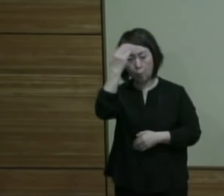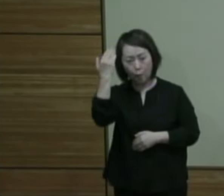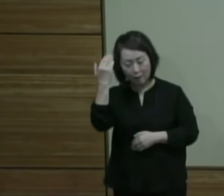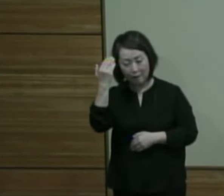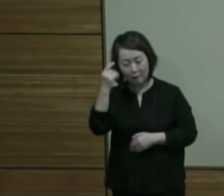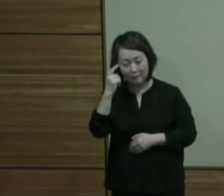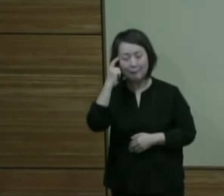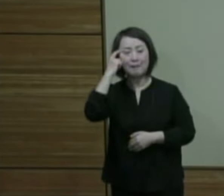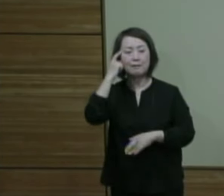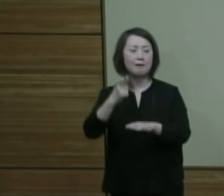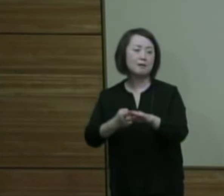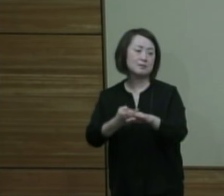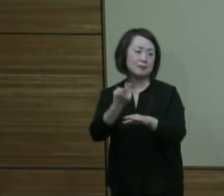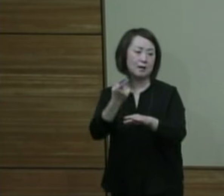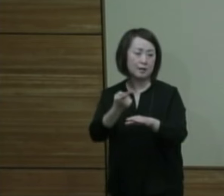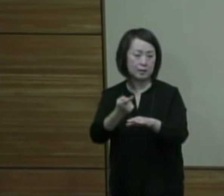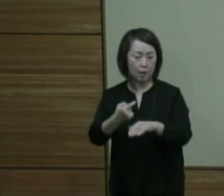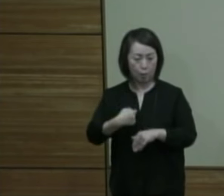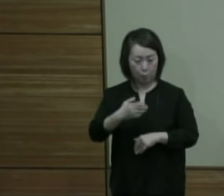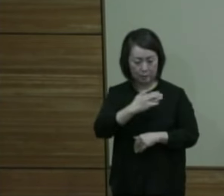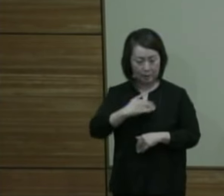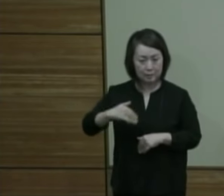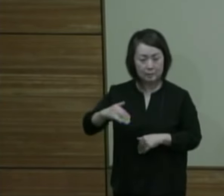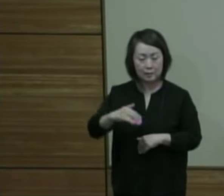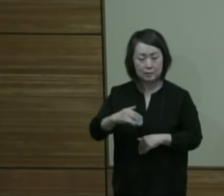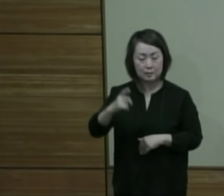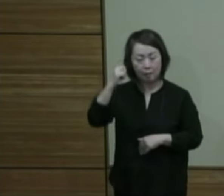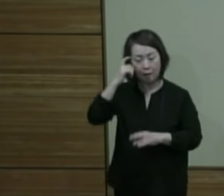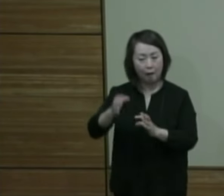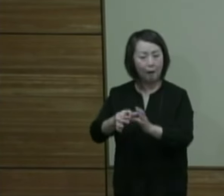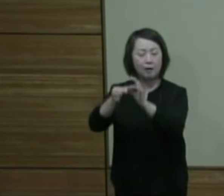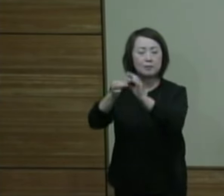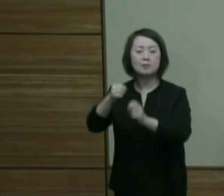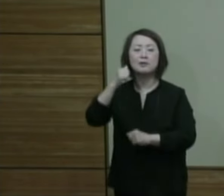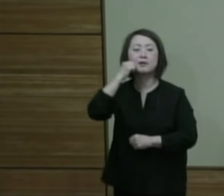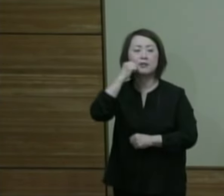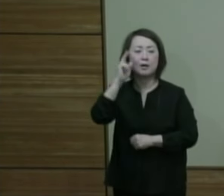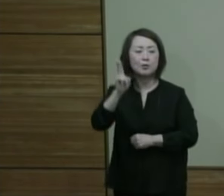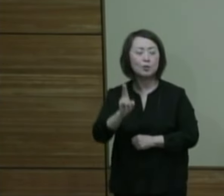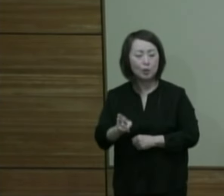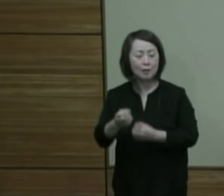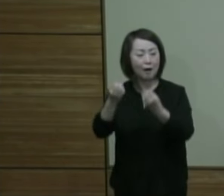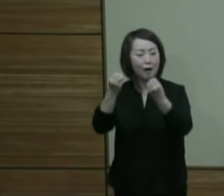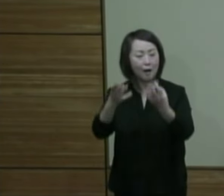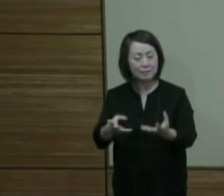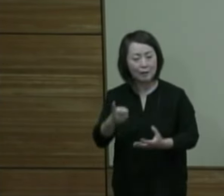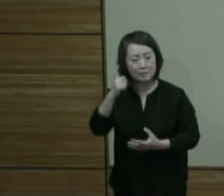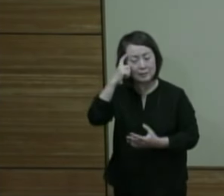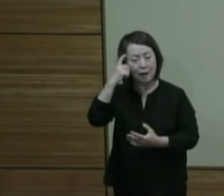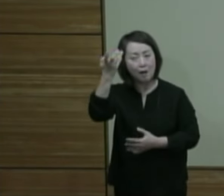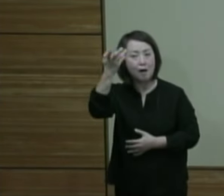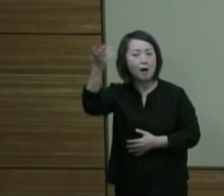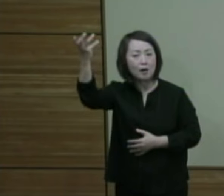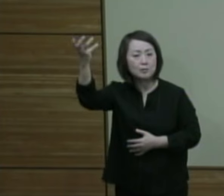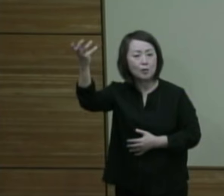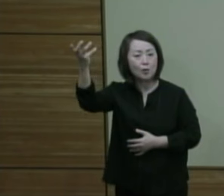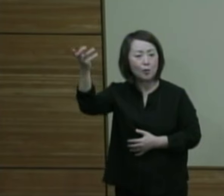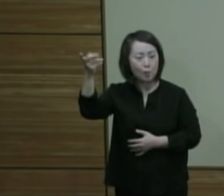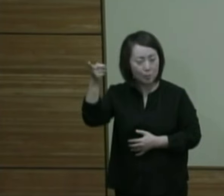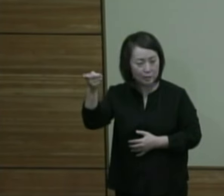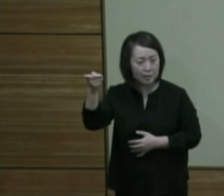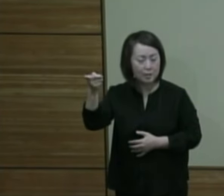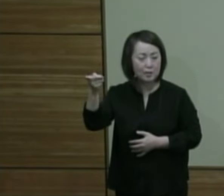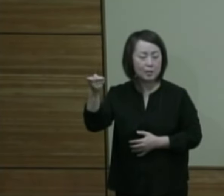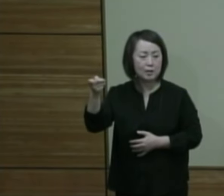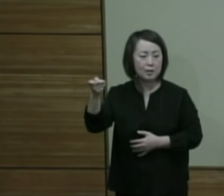ですね、全く我々、県庁の職員ではもう発想もできないような新しい発想で、こういうテーマ、我々にとっても大事なテーマな